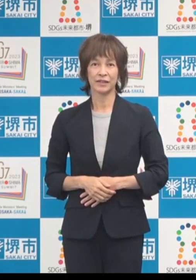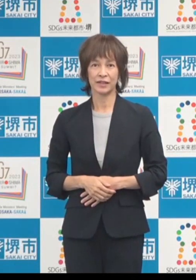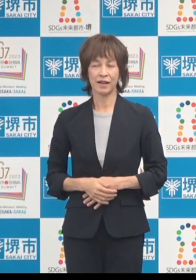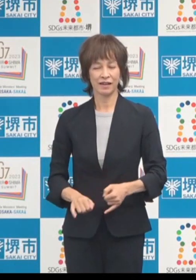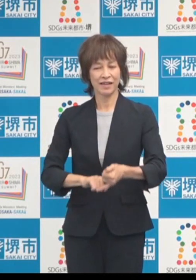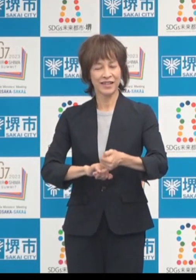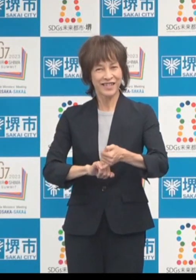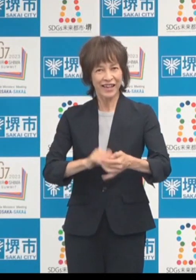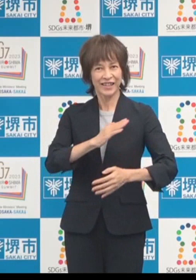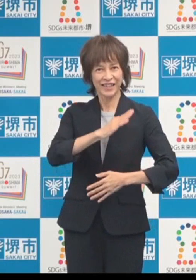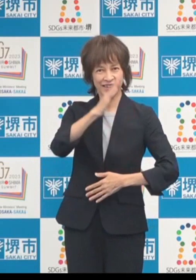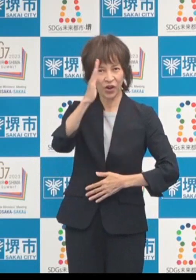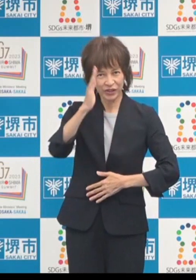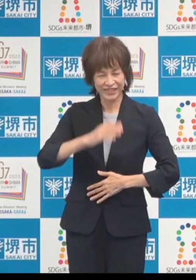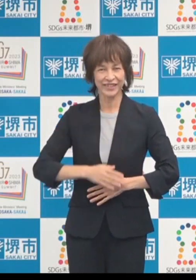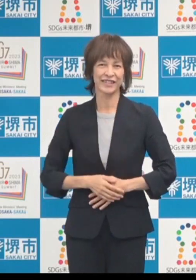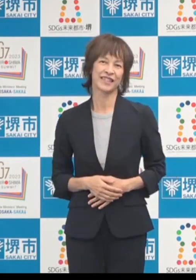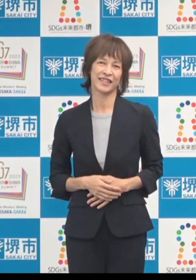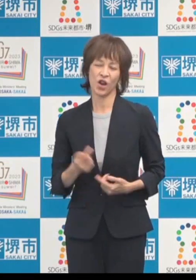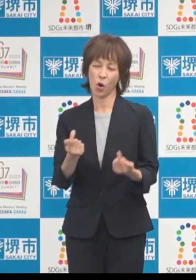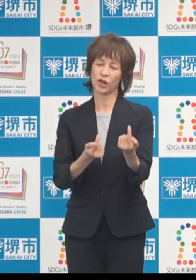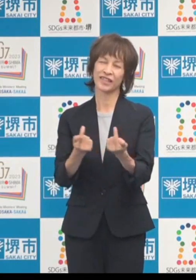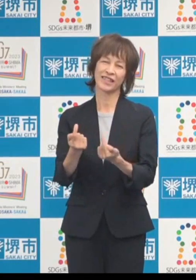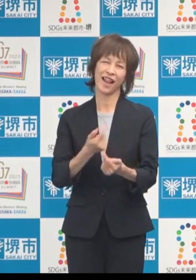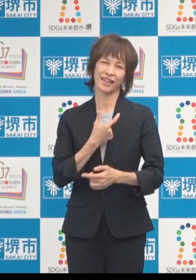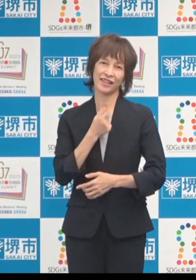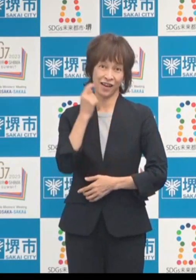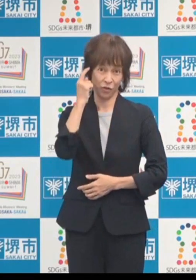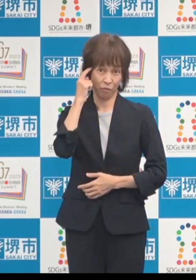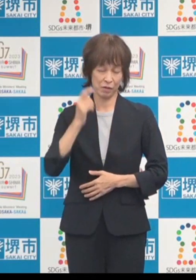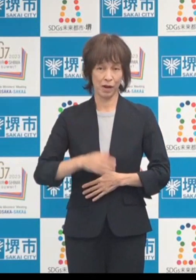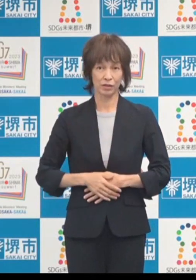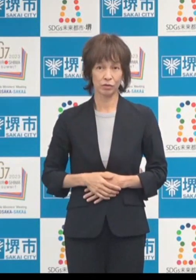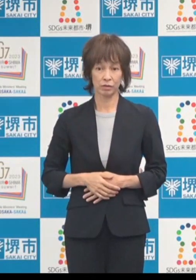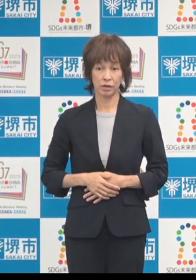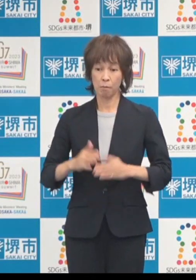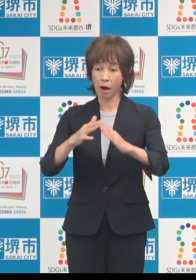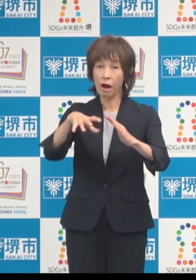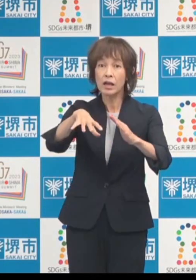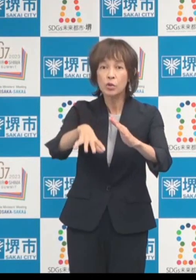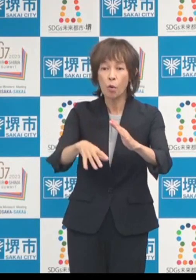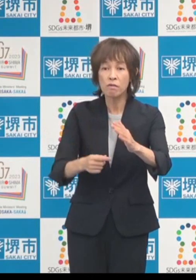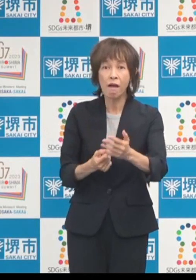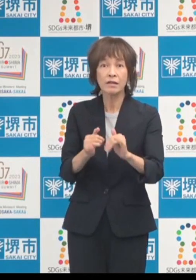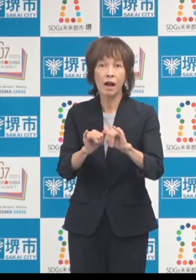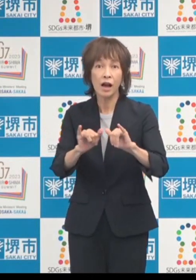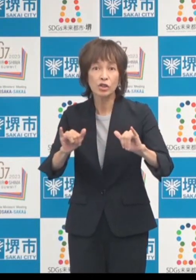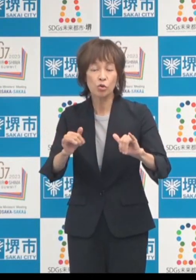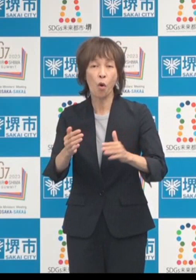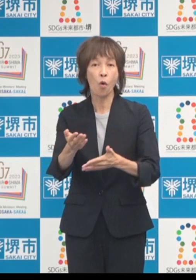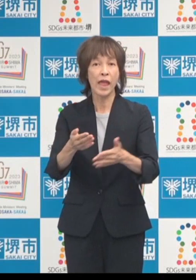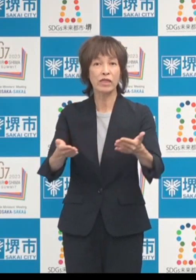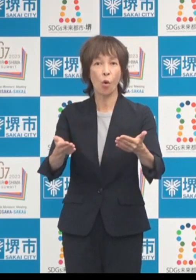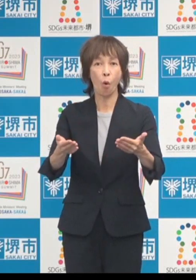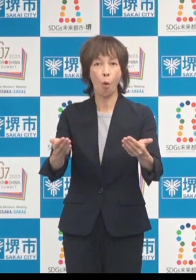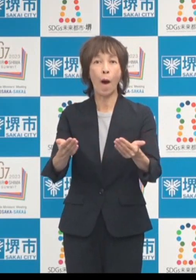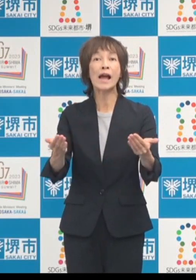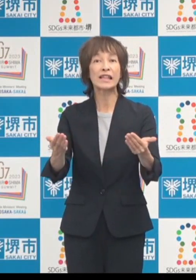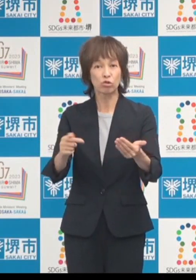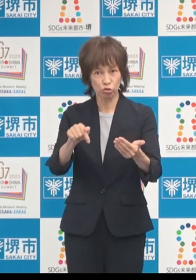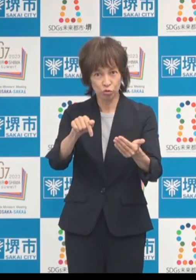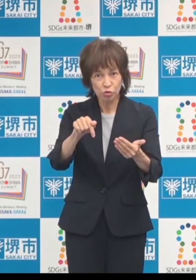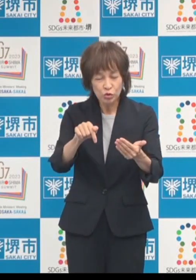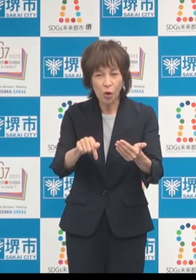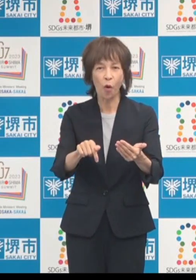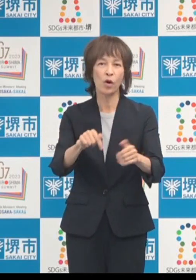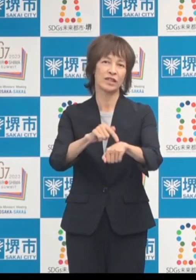当日お越しいただきたいと思いますし、また会場で参加者同士のネットワーキングの時間も設